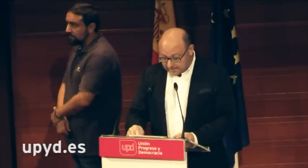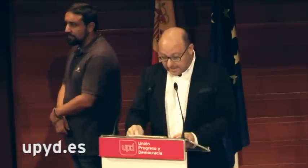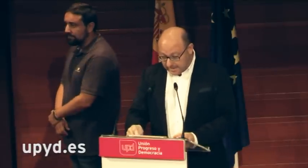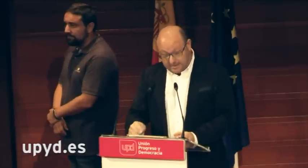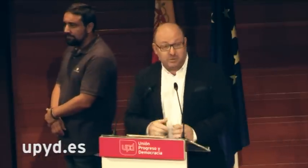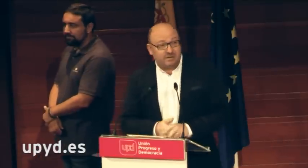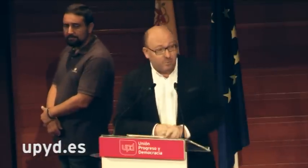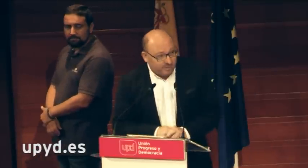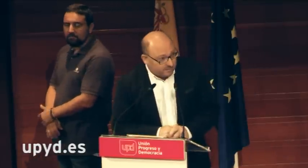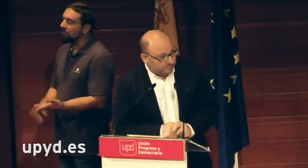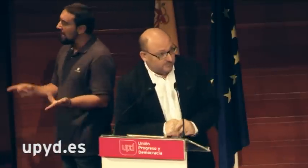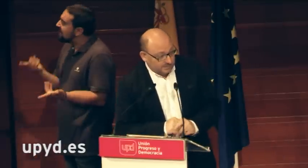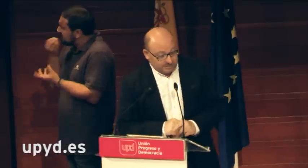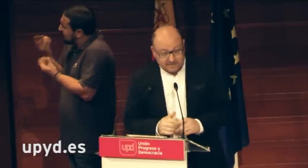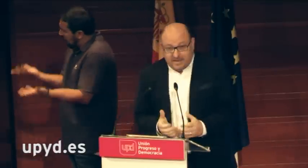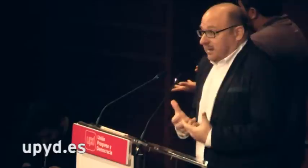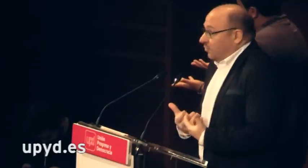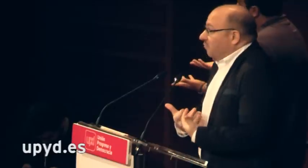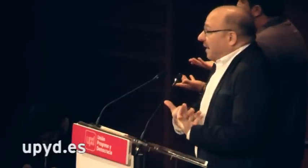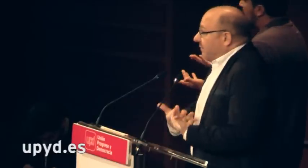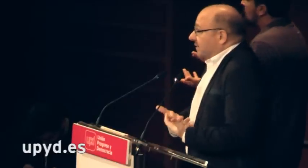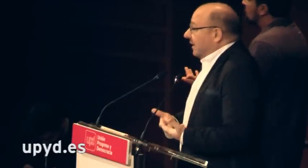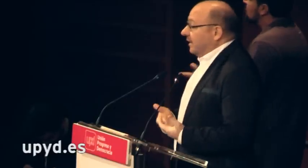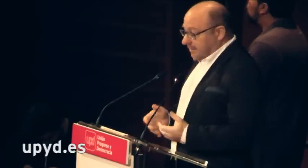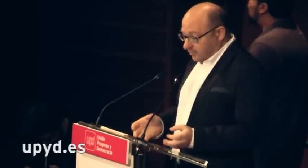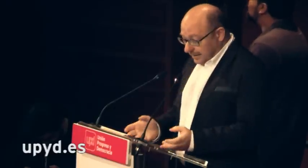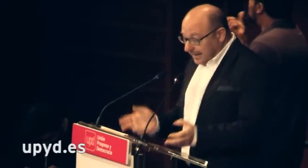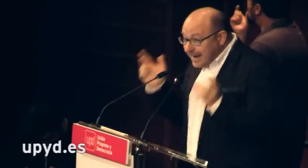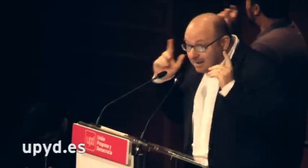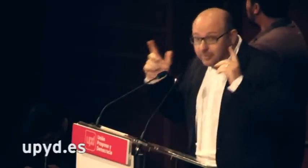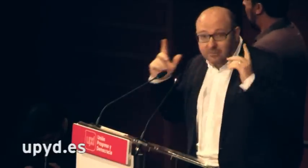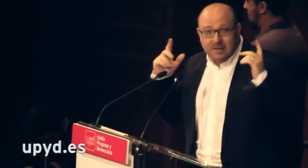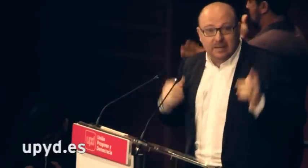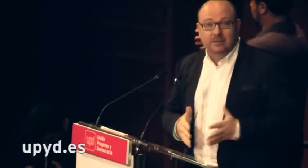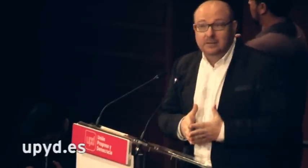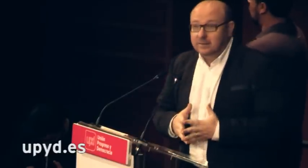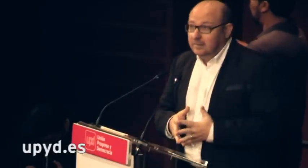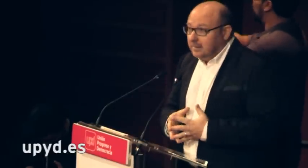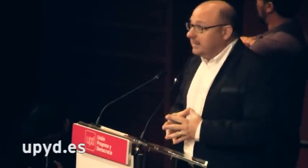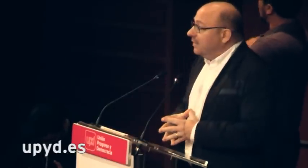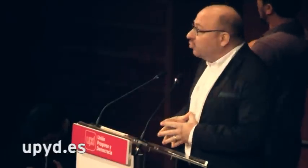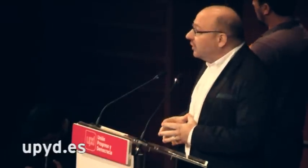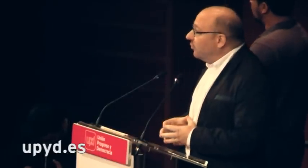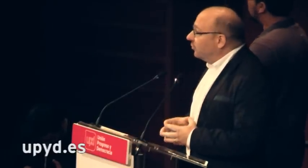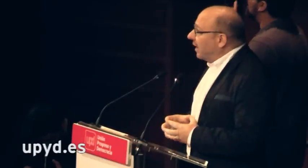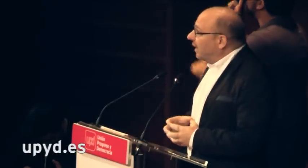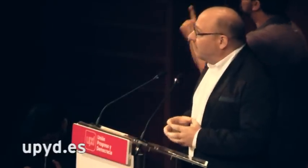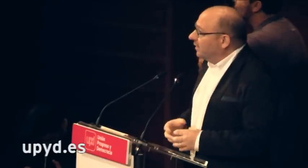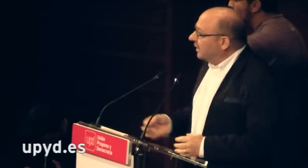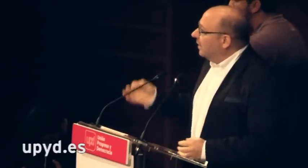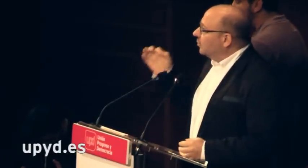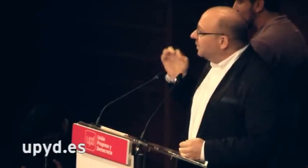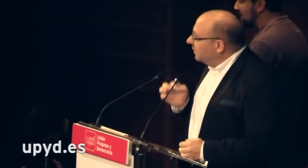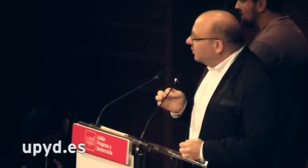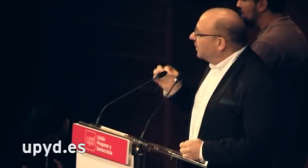Y es que eso está muy bien. La verdad es que son palabras tranquilizadoras. El problema es que no tengo yo tan claro